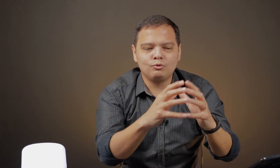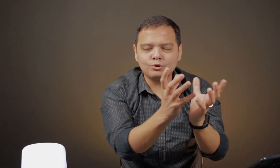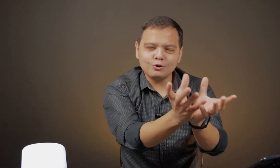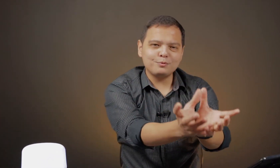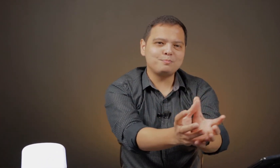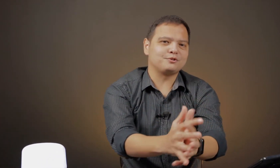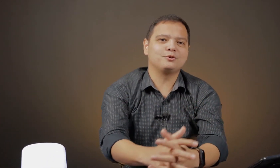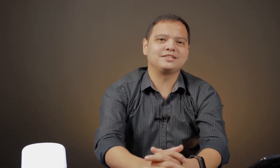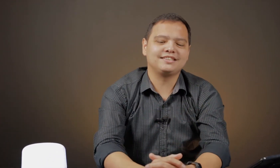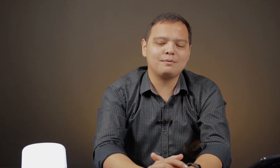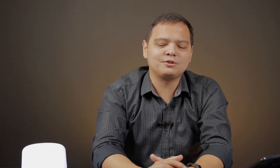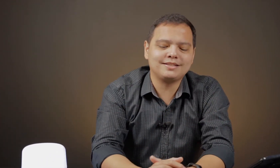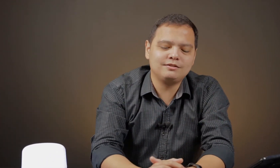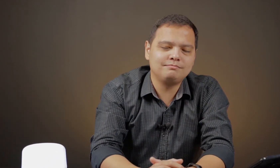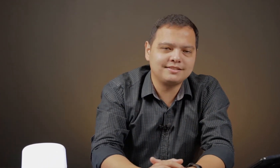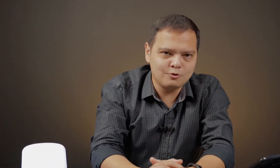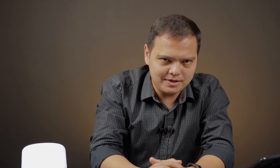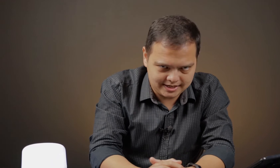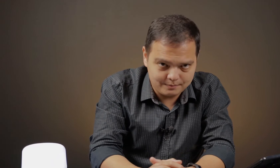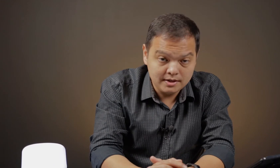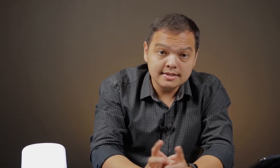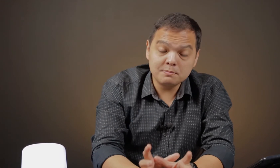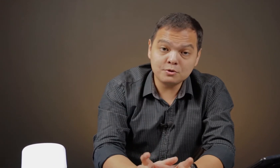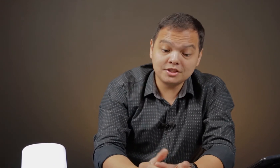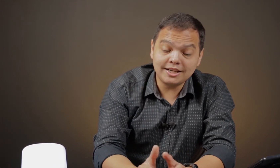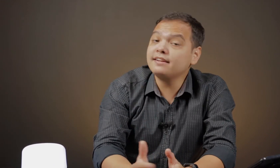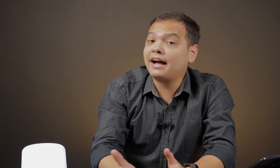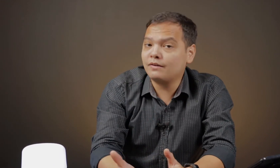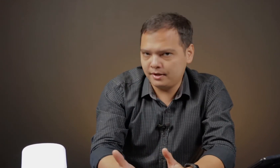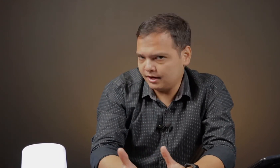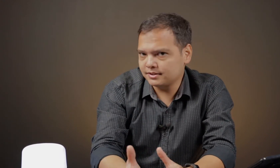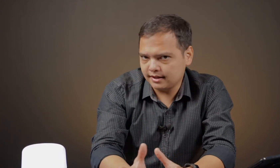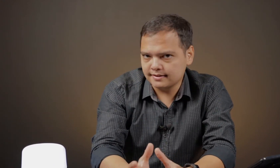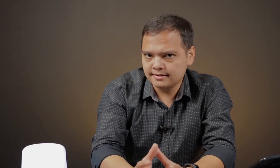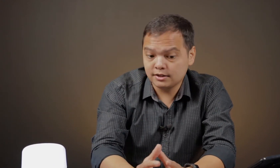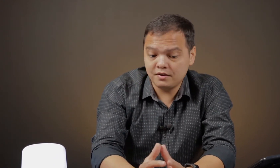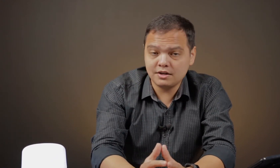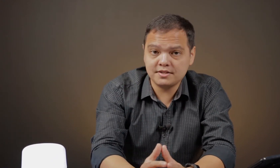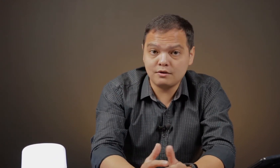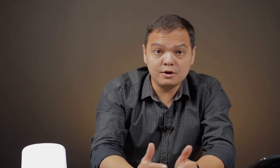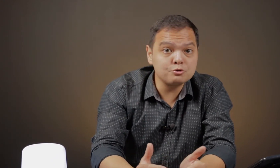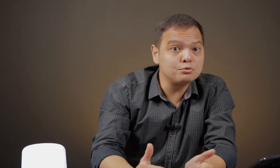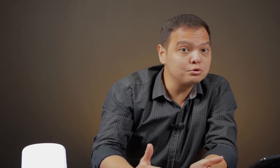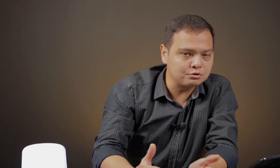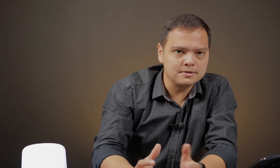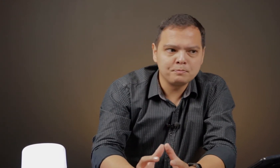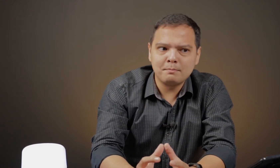outro grupo de pessoas que está numa situação bastante complicada. São pessoas que já tentaram aprender língua de sinais. Talvez já fizeram vários cursos, mas